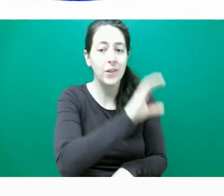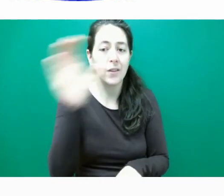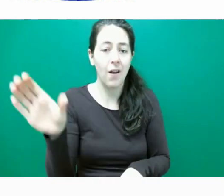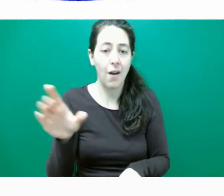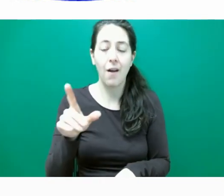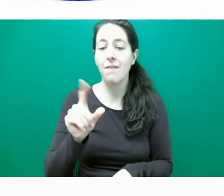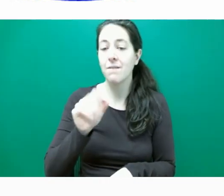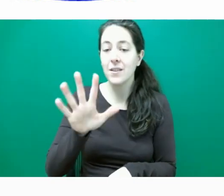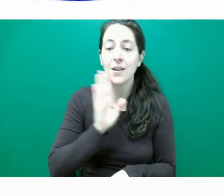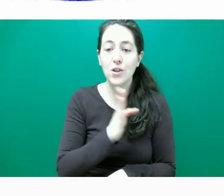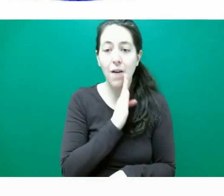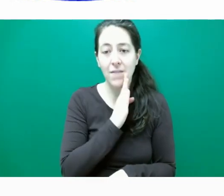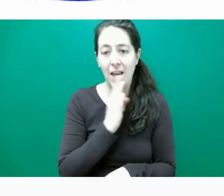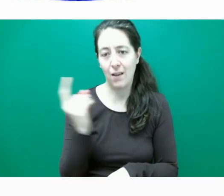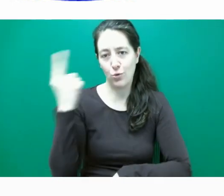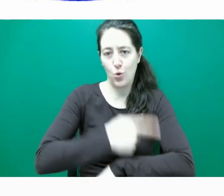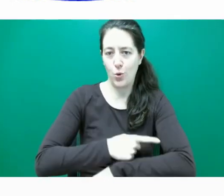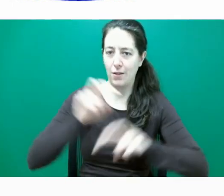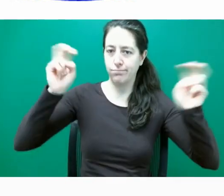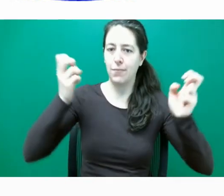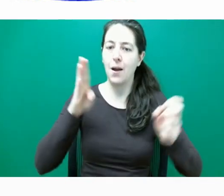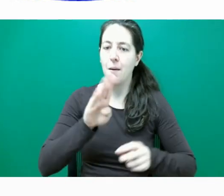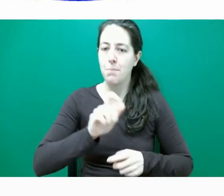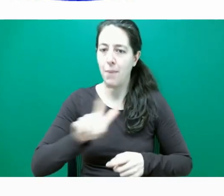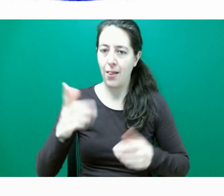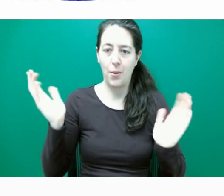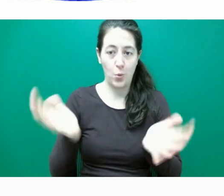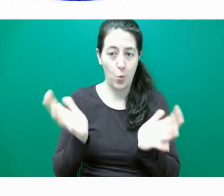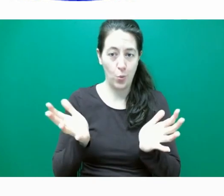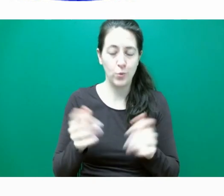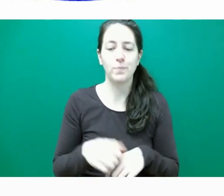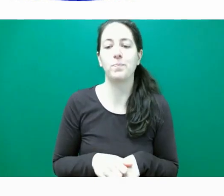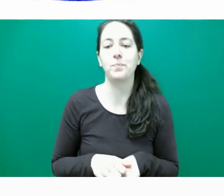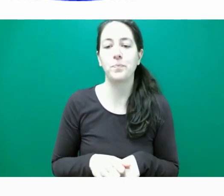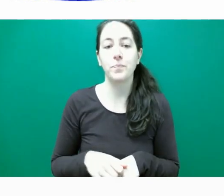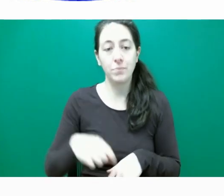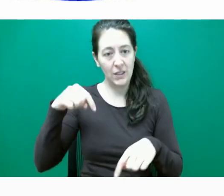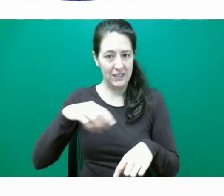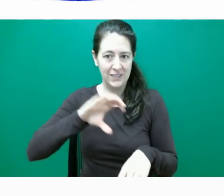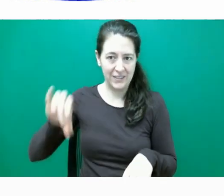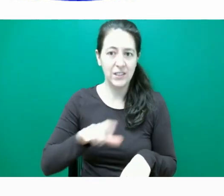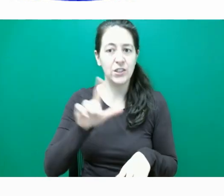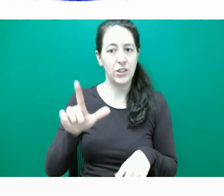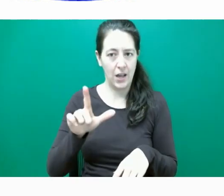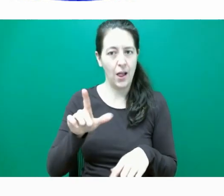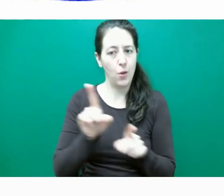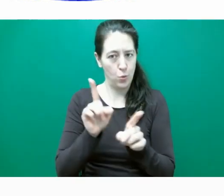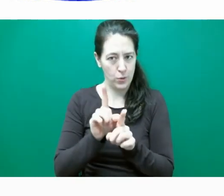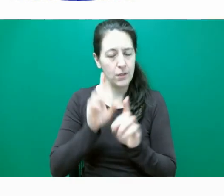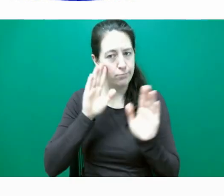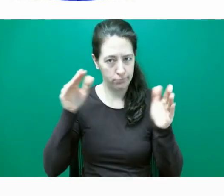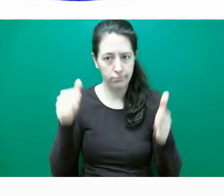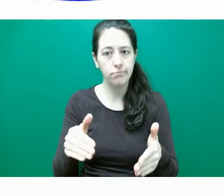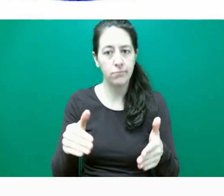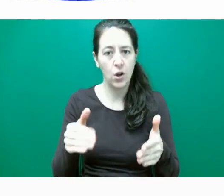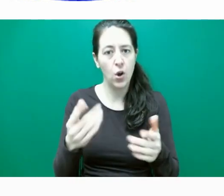qui est donc la journée belle cause, bien, elle sera aussi soulignée au Consortium Centre-Jules Léger. C'est une journée